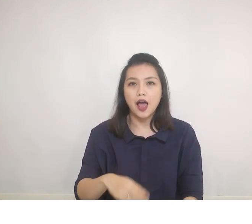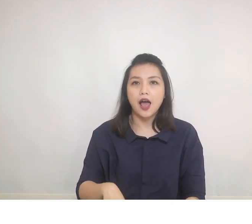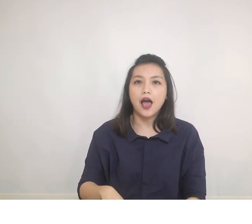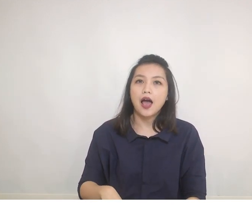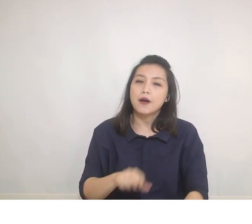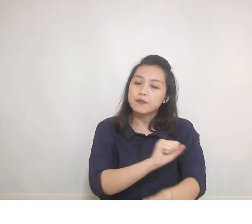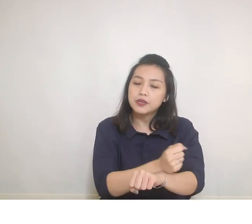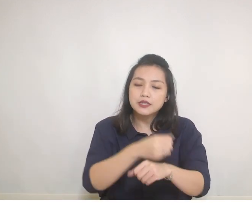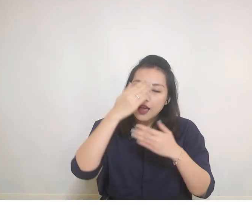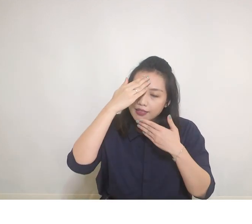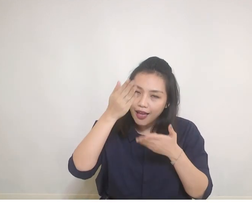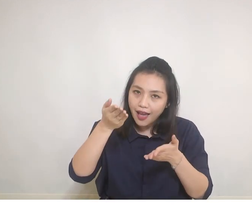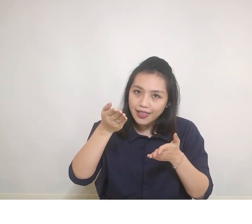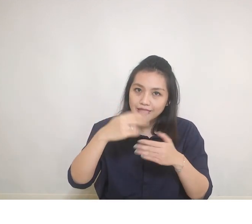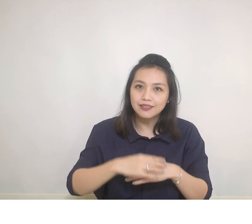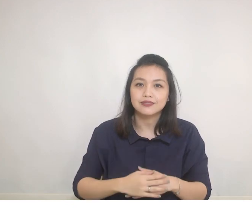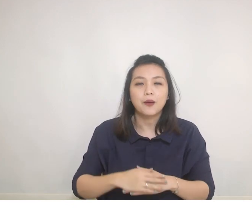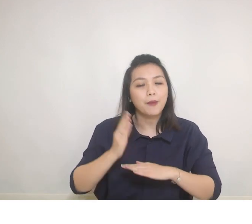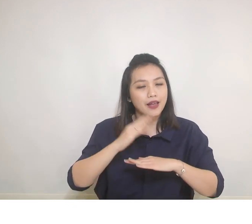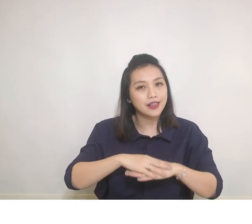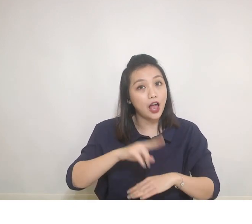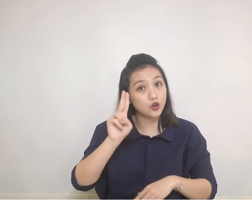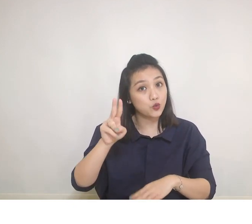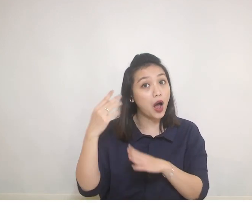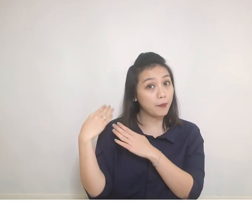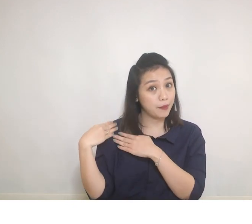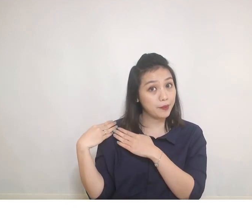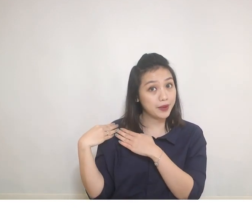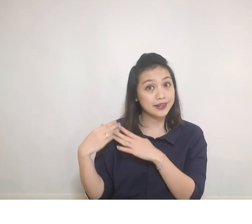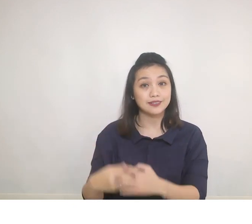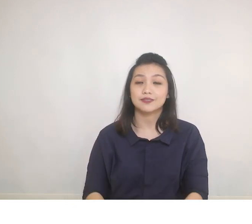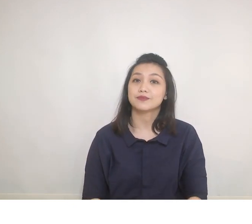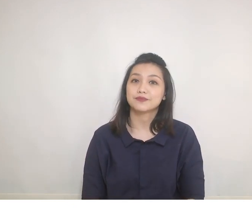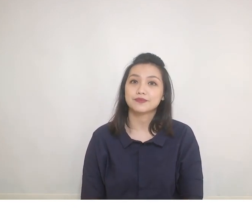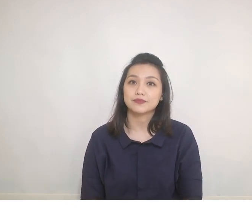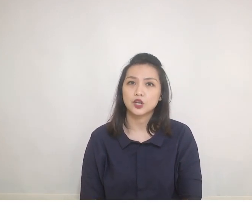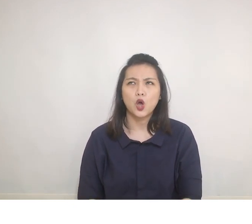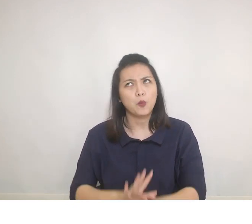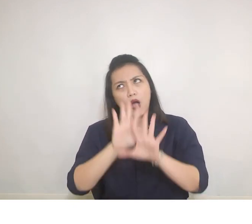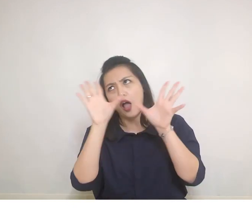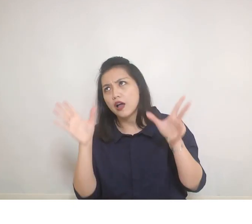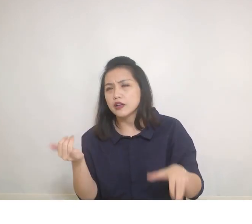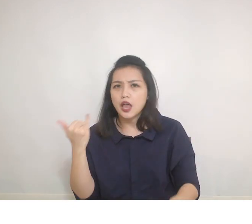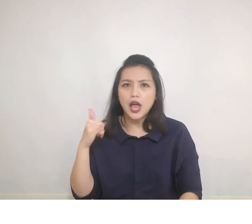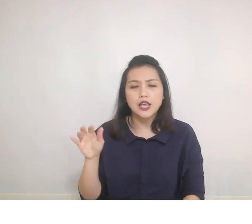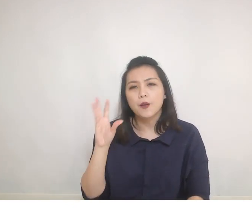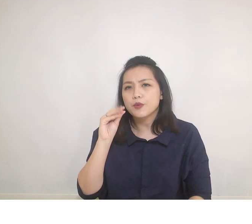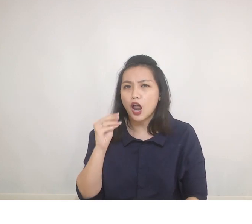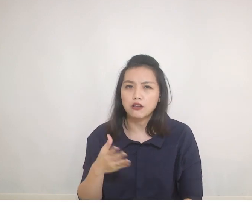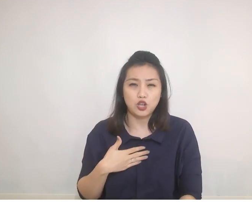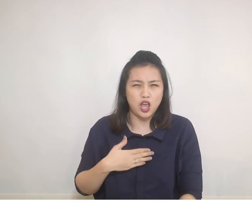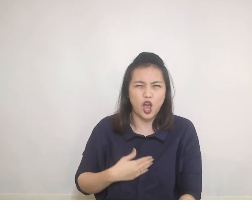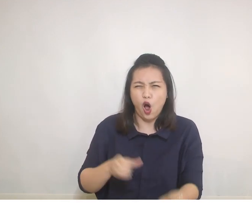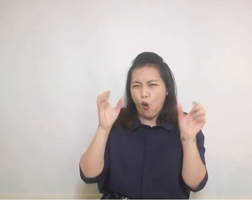kepada orang Kristen sendiri. Banyak orang berkata, saya orang Kristen tetapi ujung-ujungnya dia mengabdikan